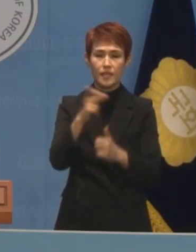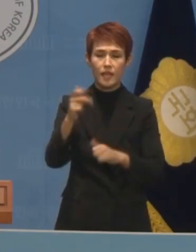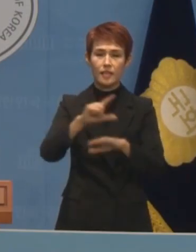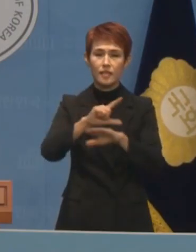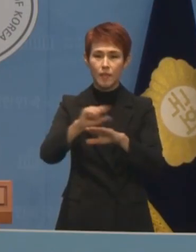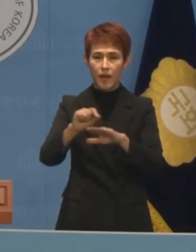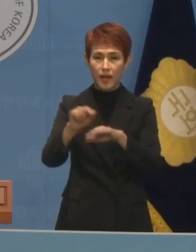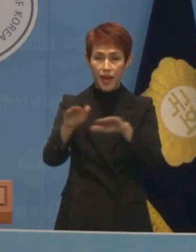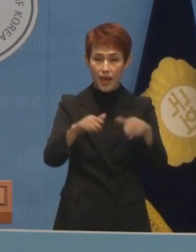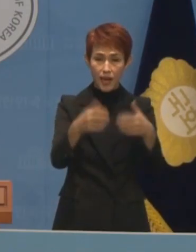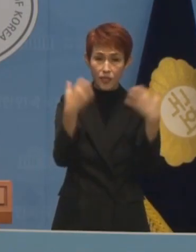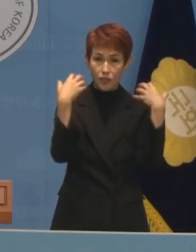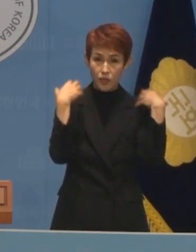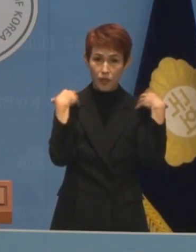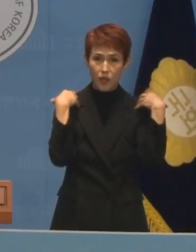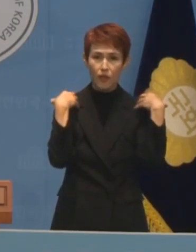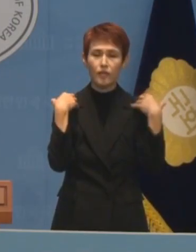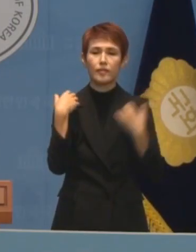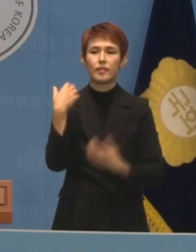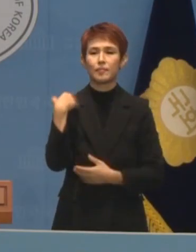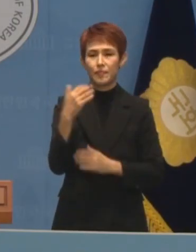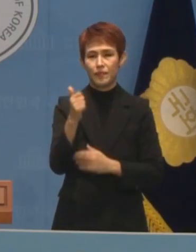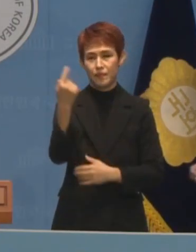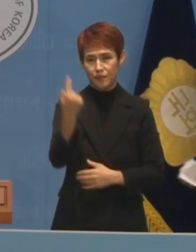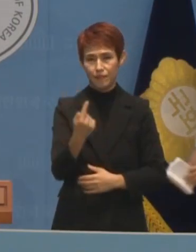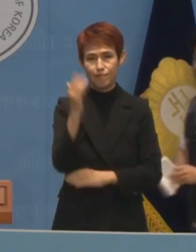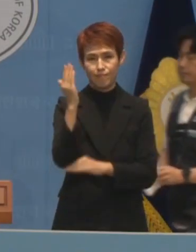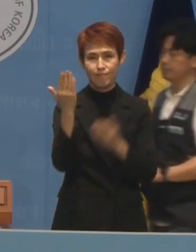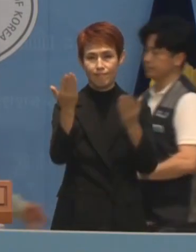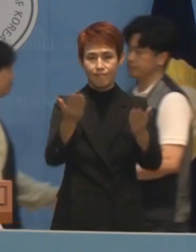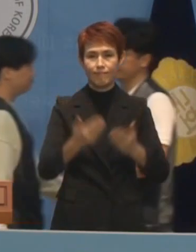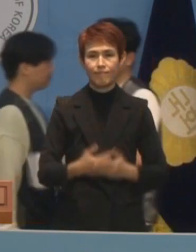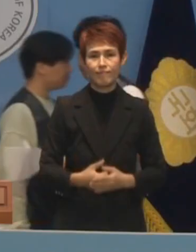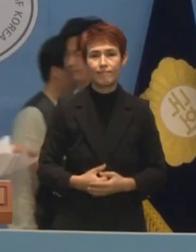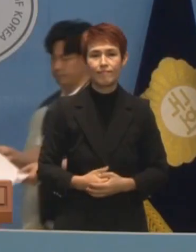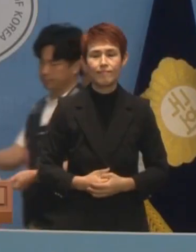마산지방해양수산청 김성호 조합원님 모시고 현장 발언 듣도록 하겠습니다.